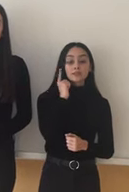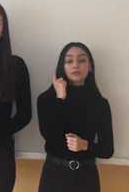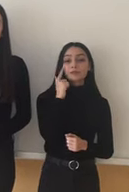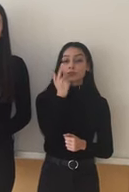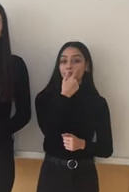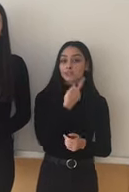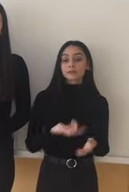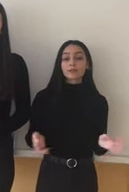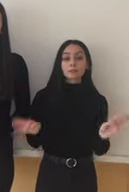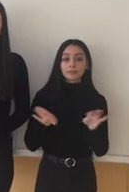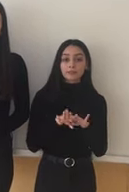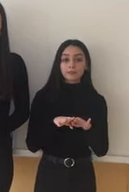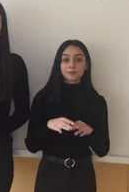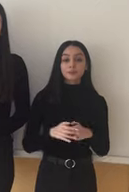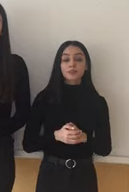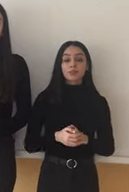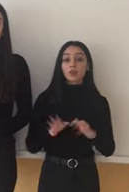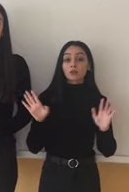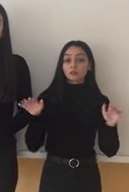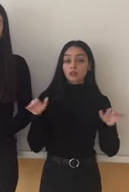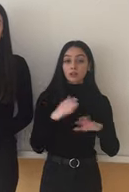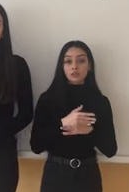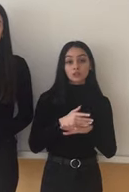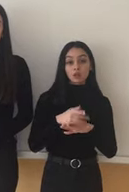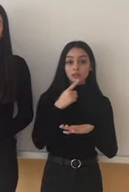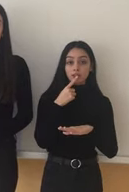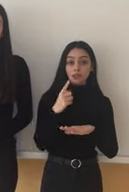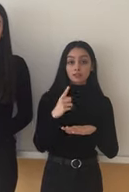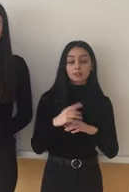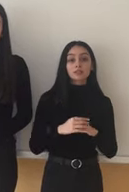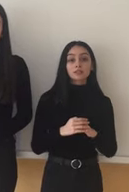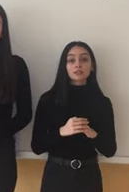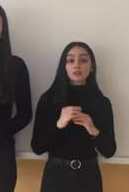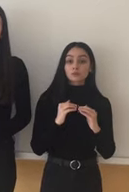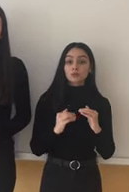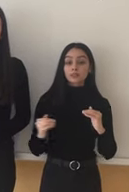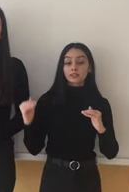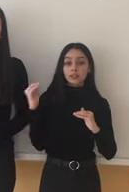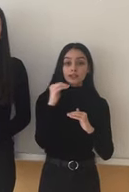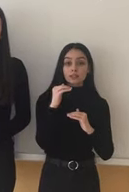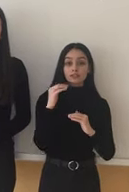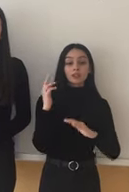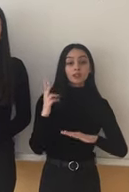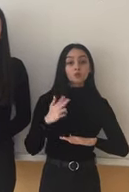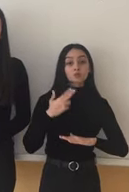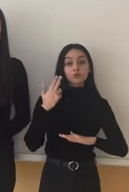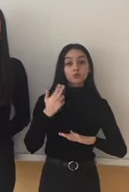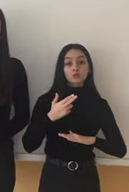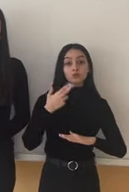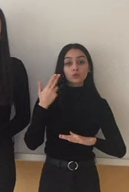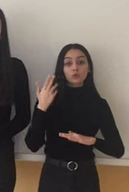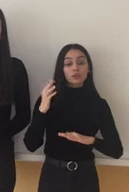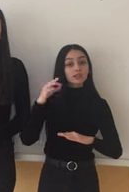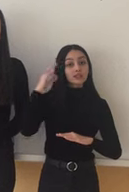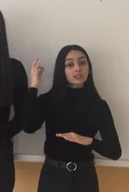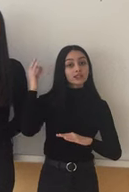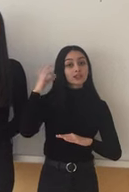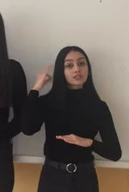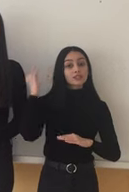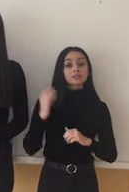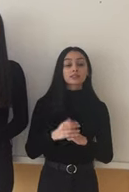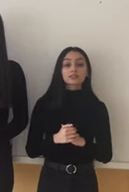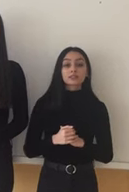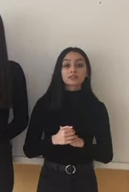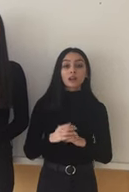İstanbul'u dinliyorum gözlerim kapalı. Kuşlar geçiyor derken yükseklerden sürü sürü,